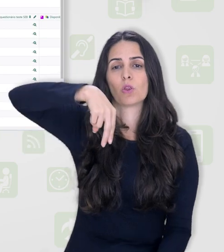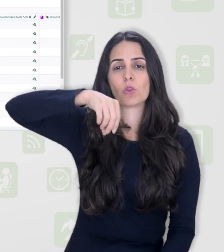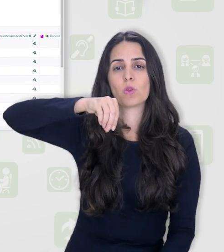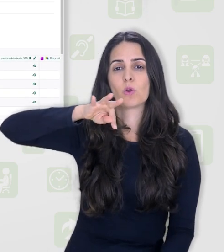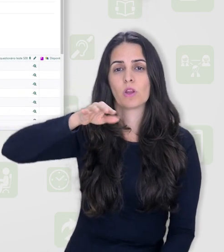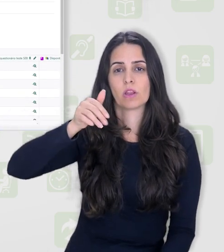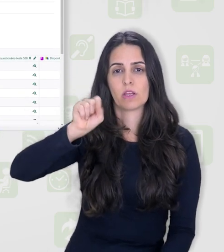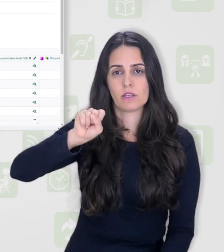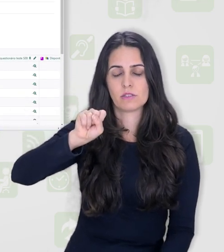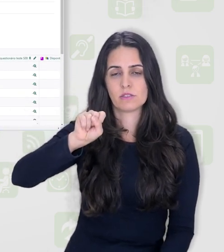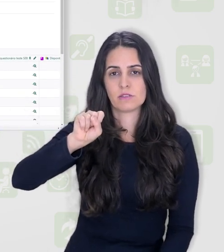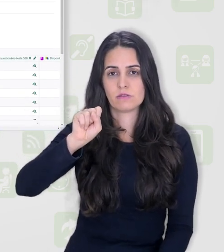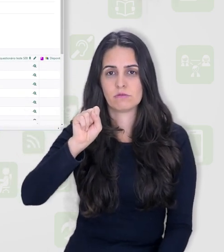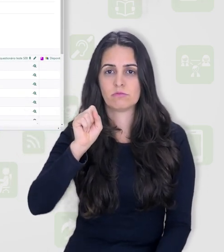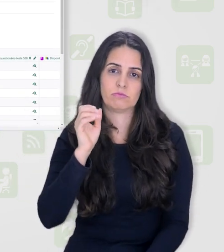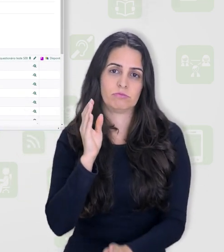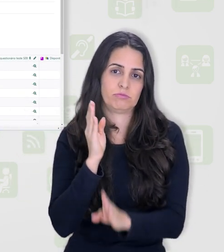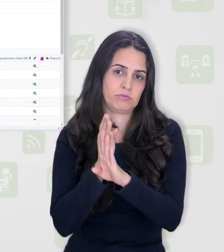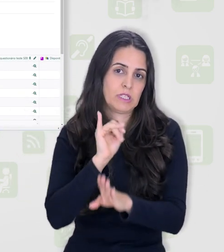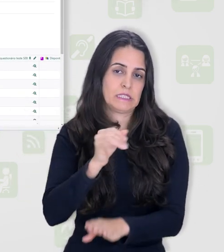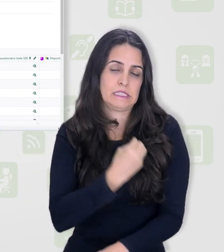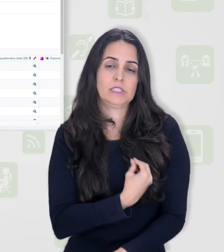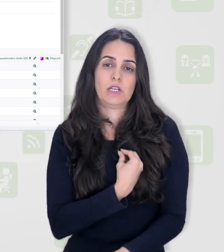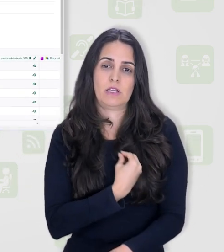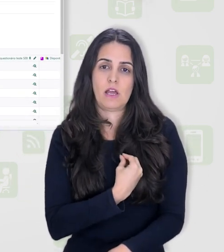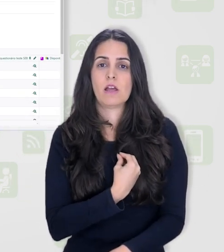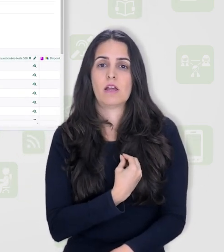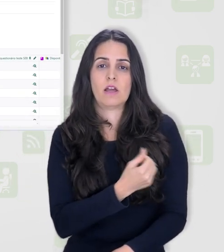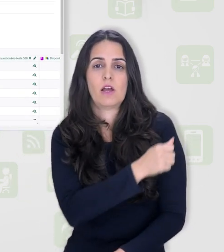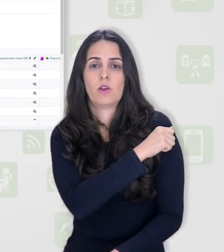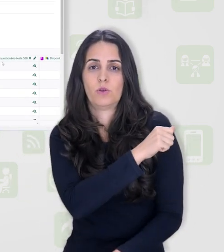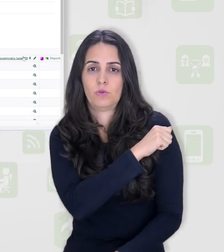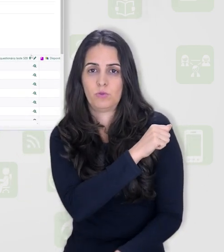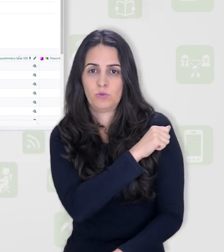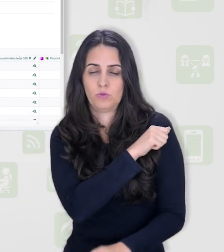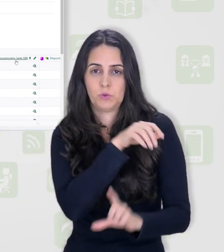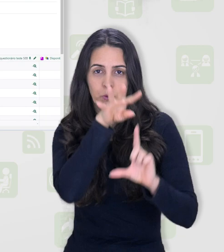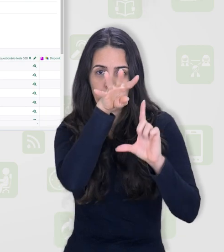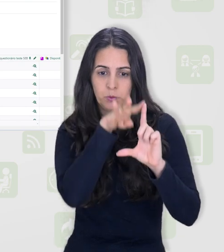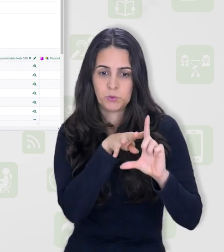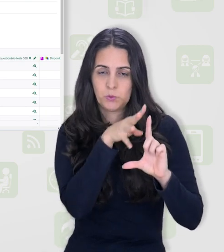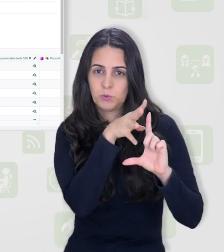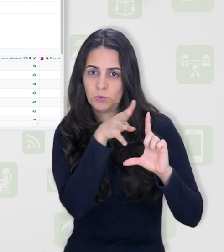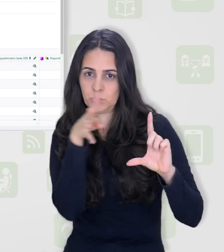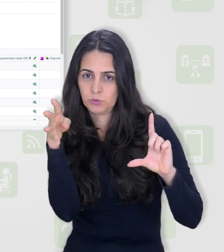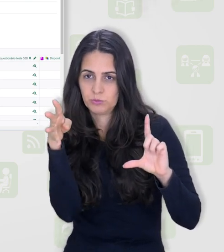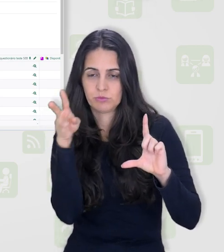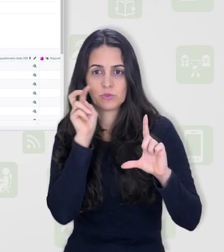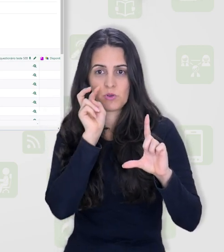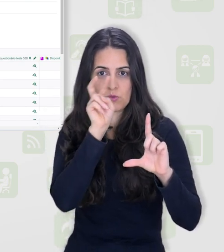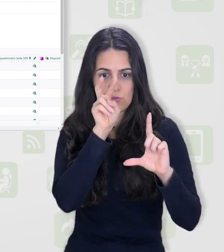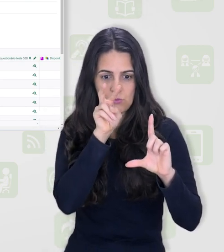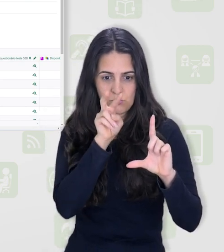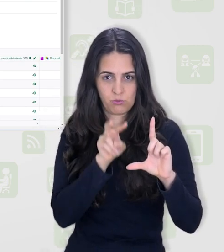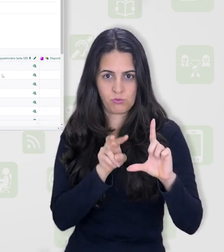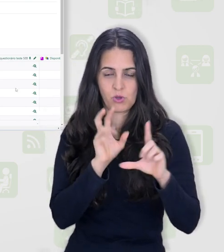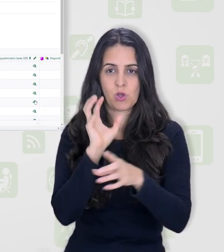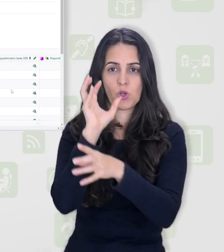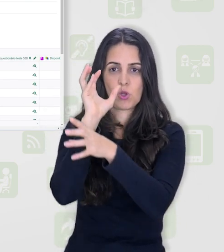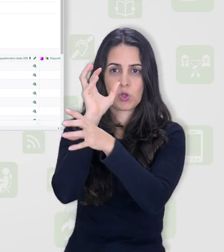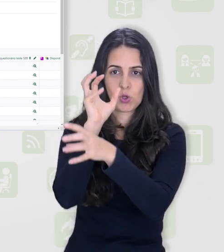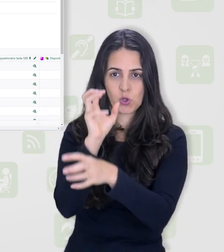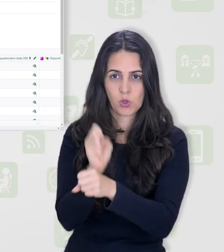aqui eu vou ver se eu tiver alunos já na sala né Toda essa aqui com as notas